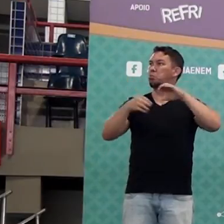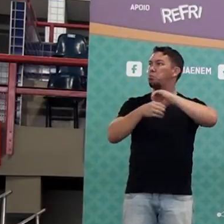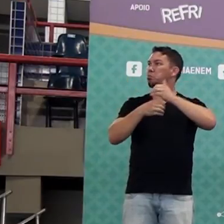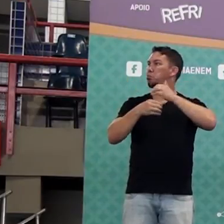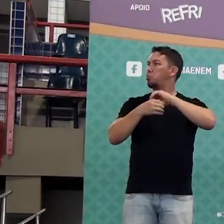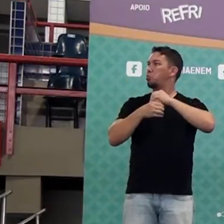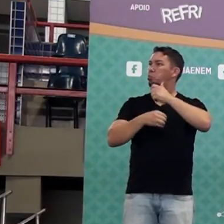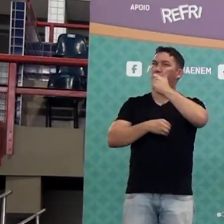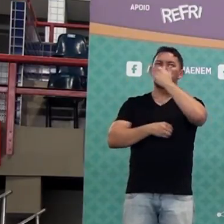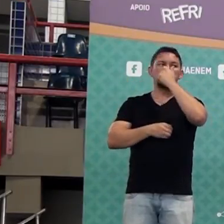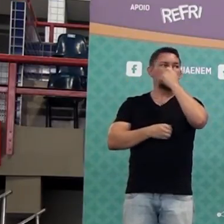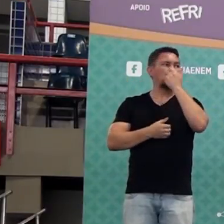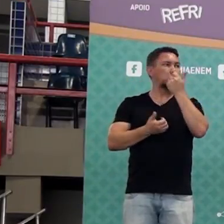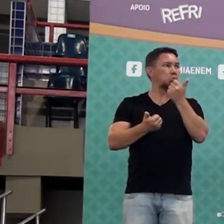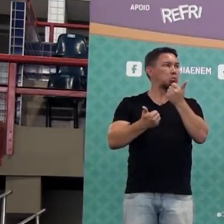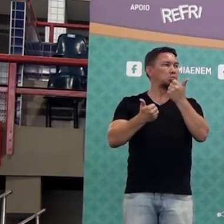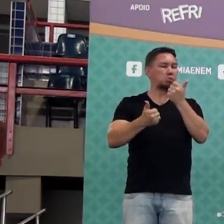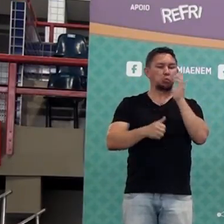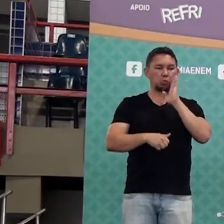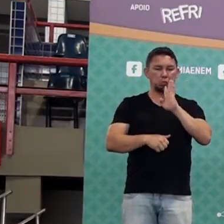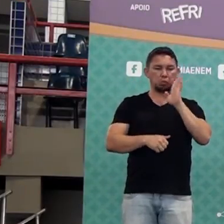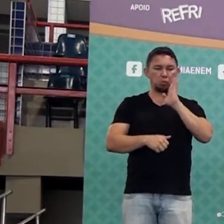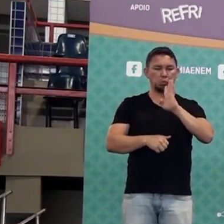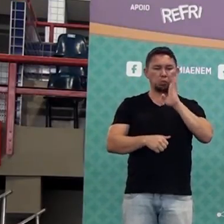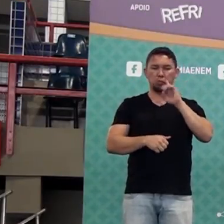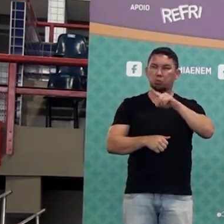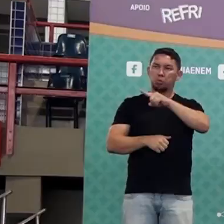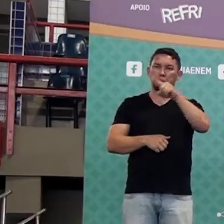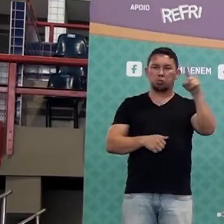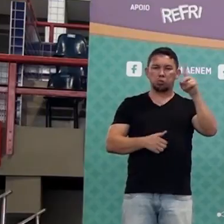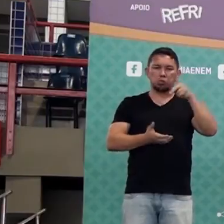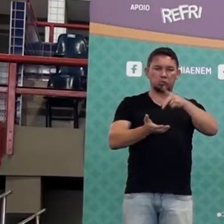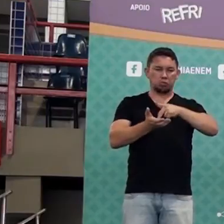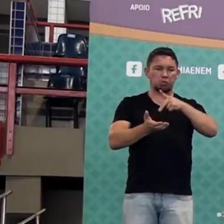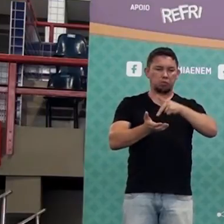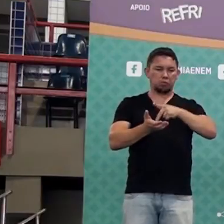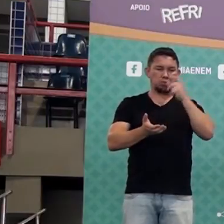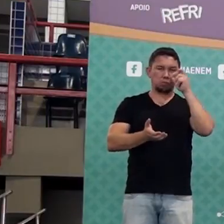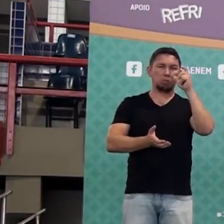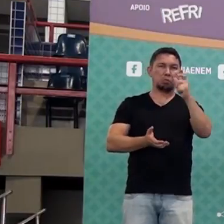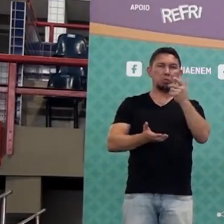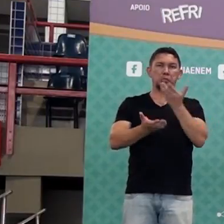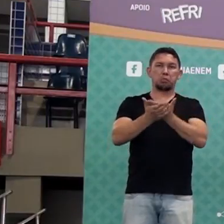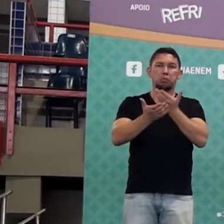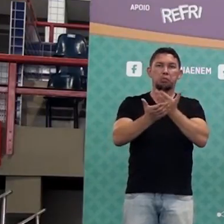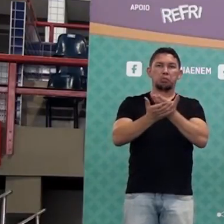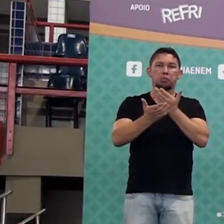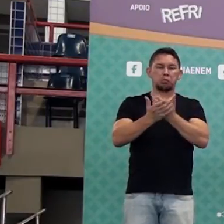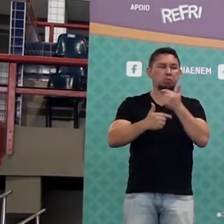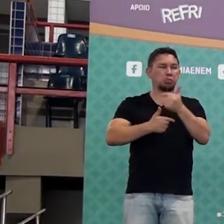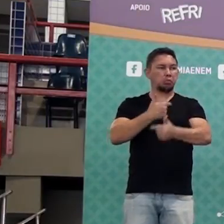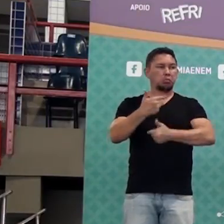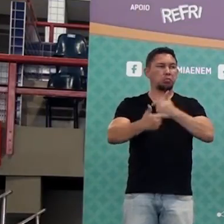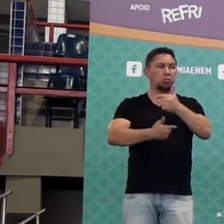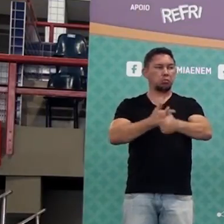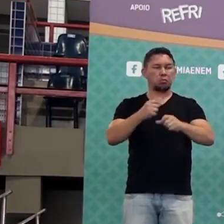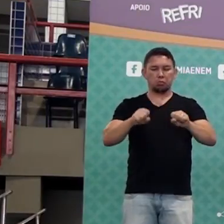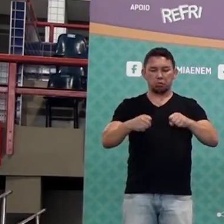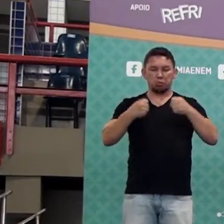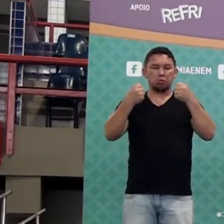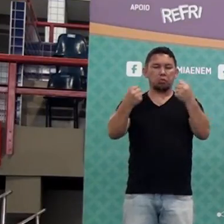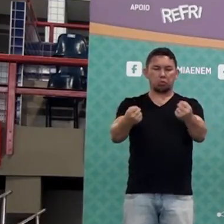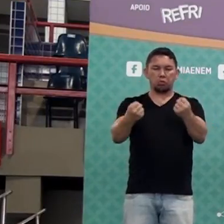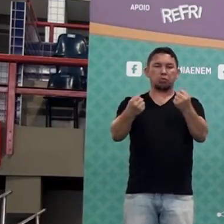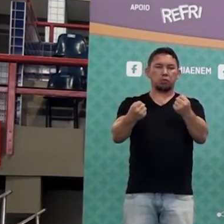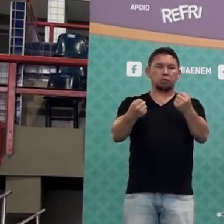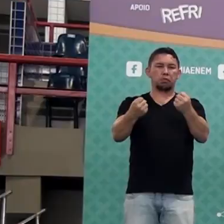muita gente. Isso é muito legal. Significa dizer que vocês realmente estão dispostos a se dedicar e a